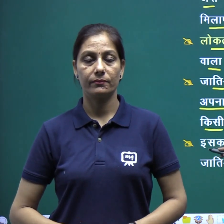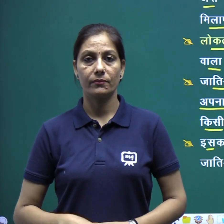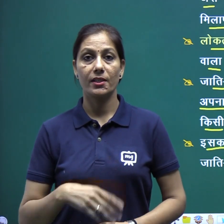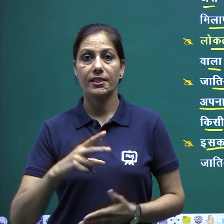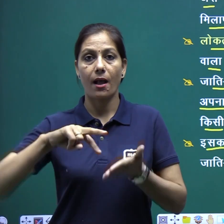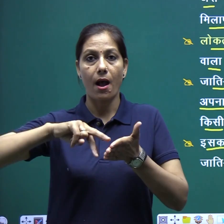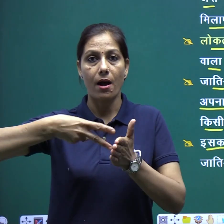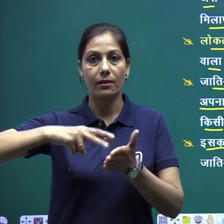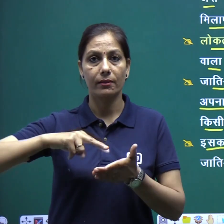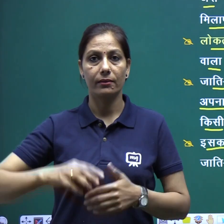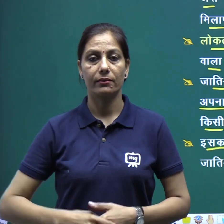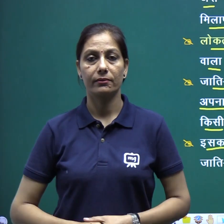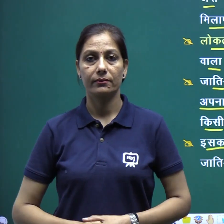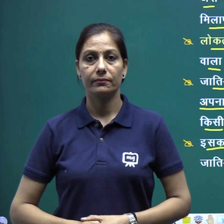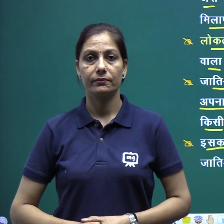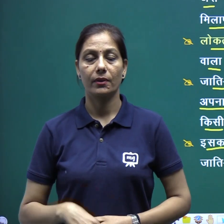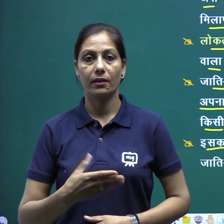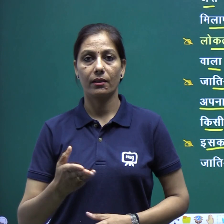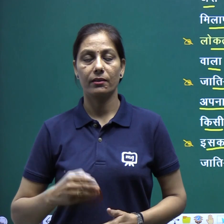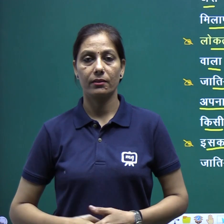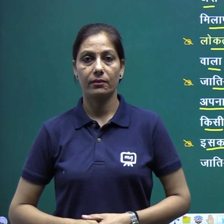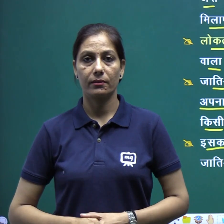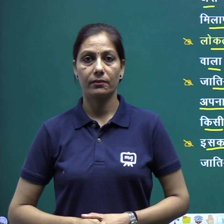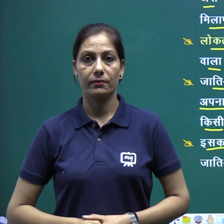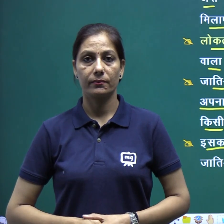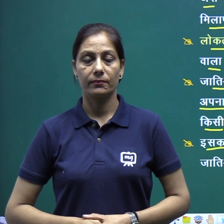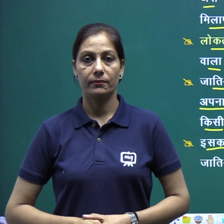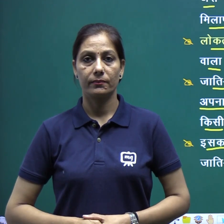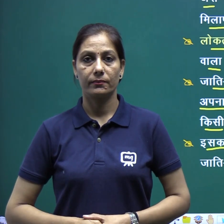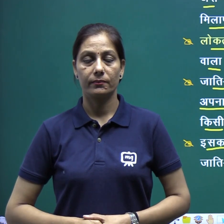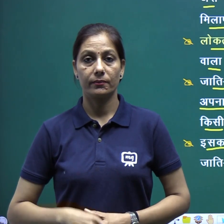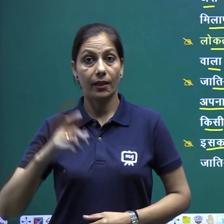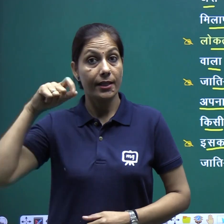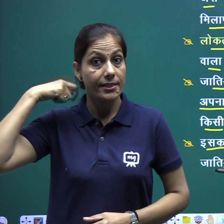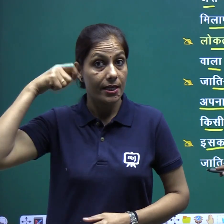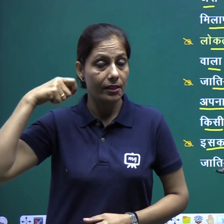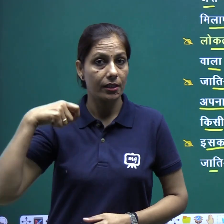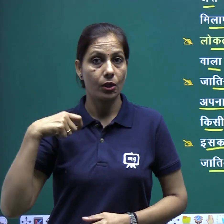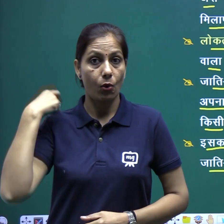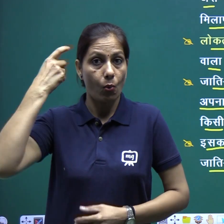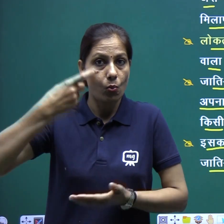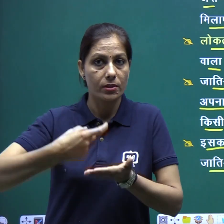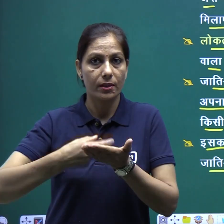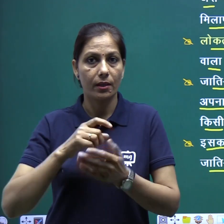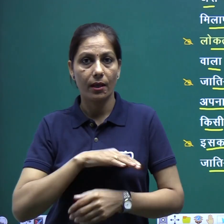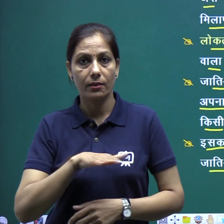इसका अर्थ यह है कि जाति प्रथा के आधार पर